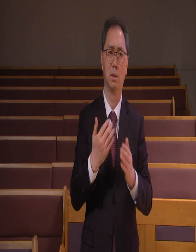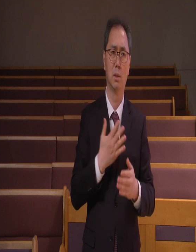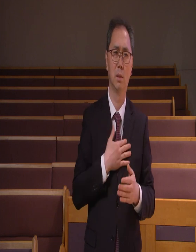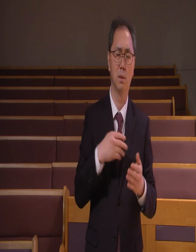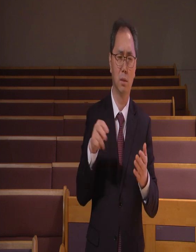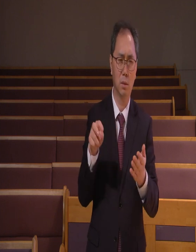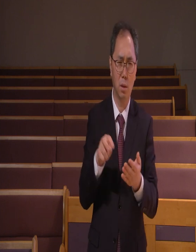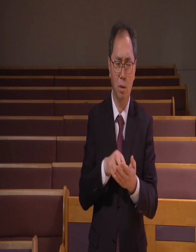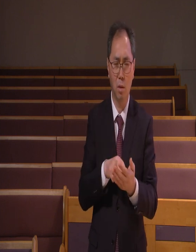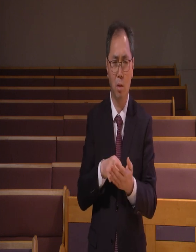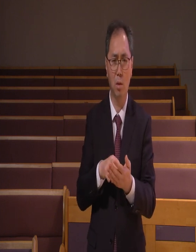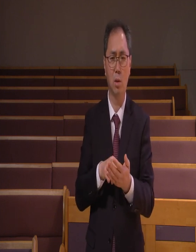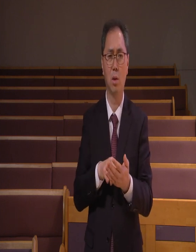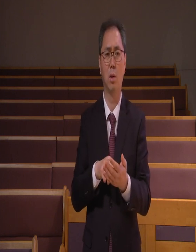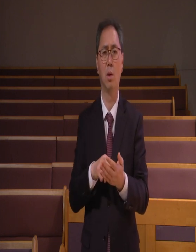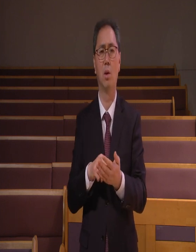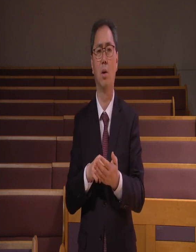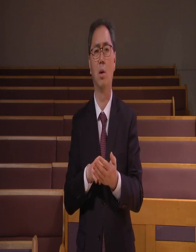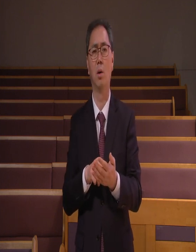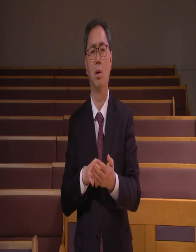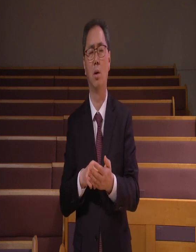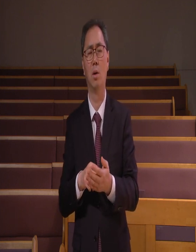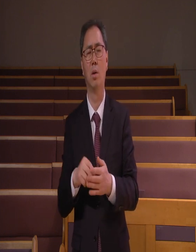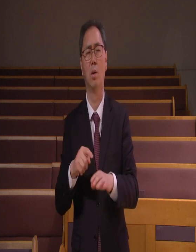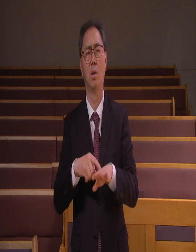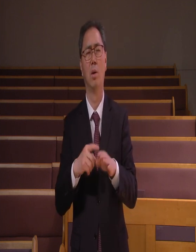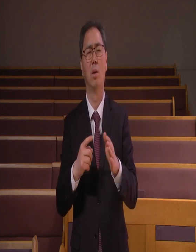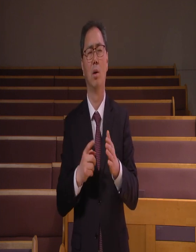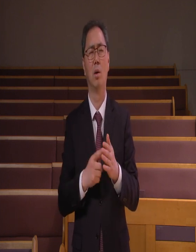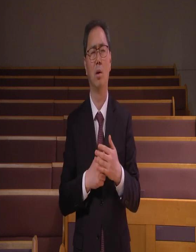길로 나는